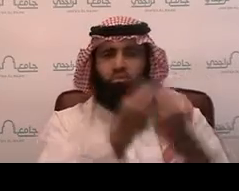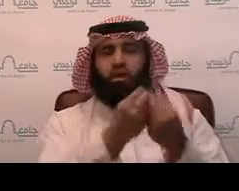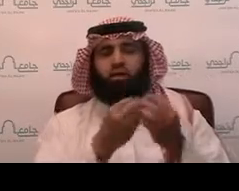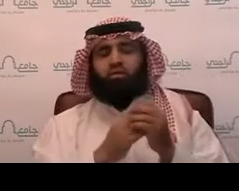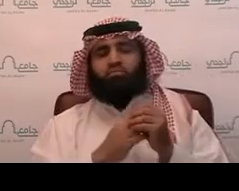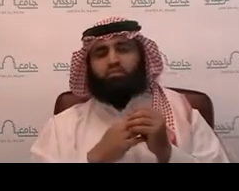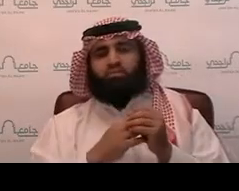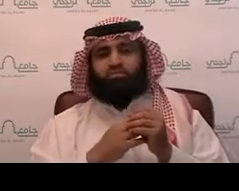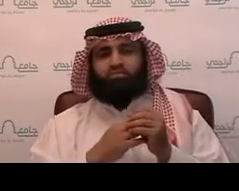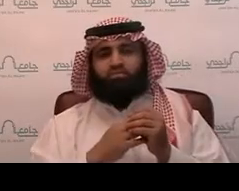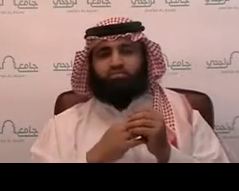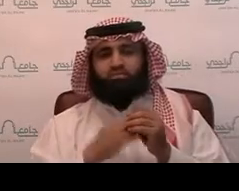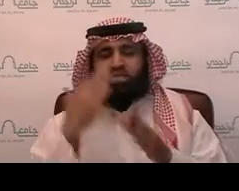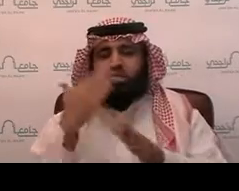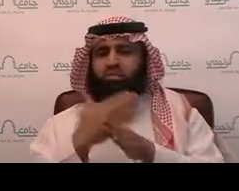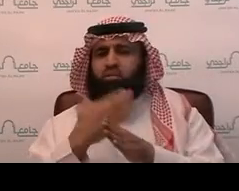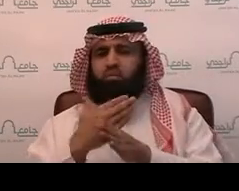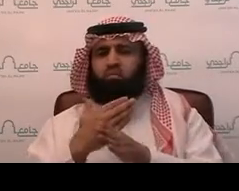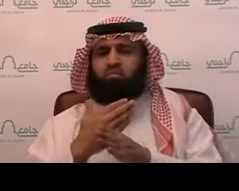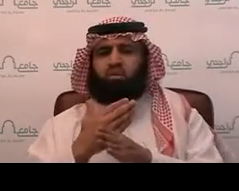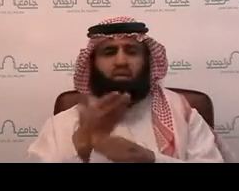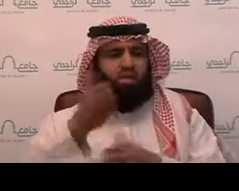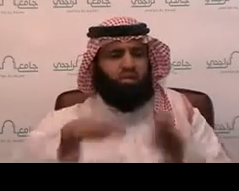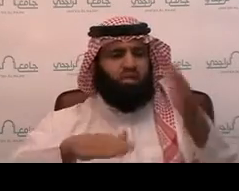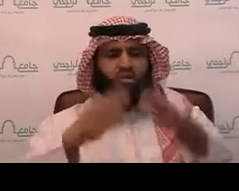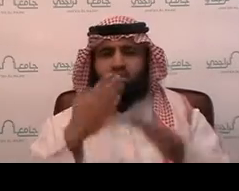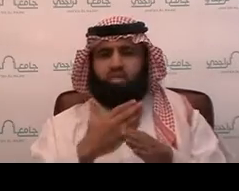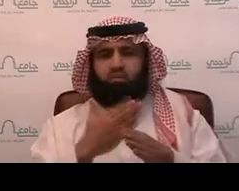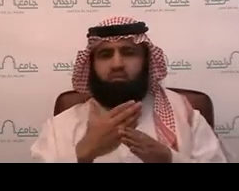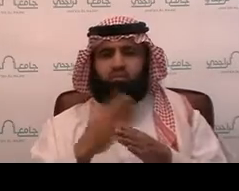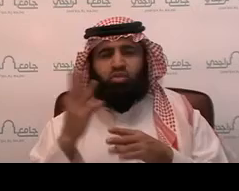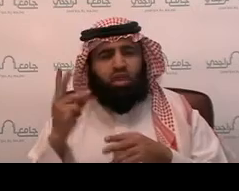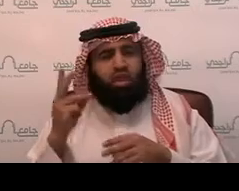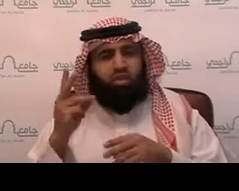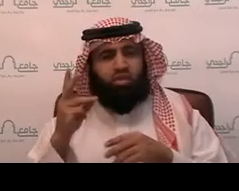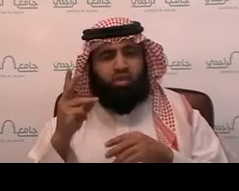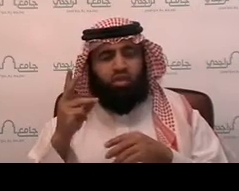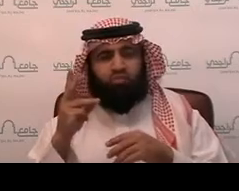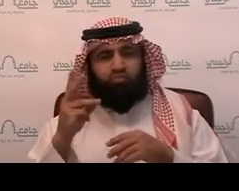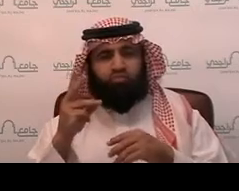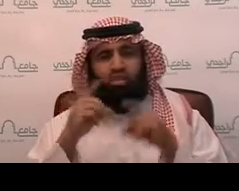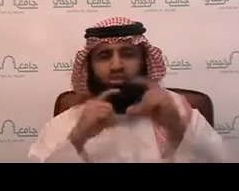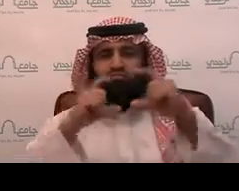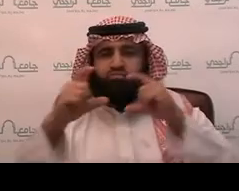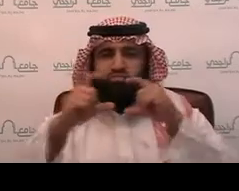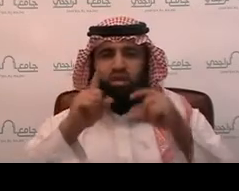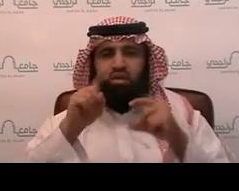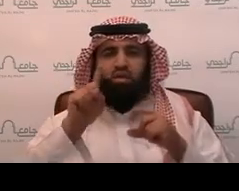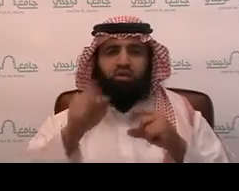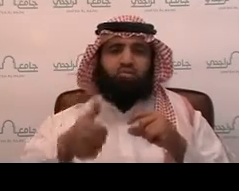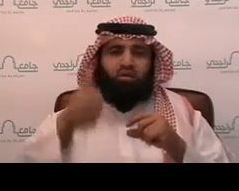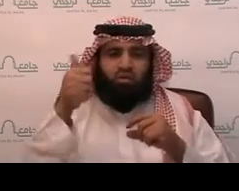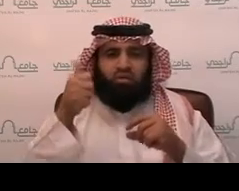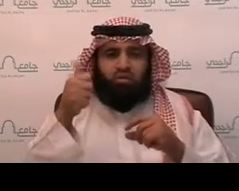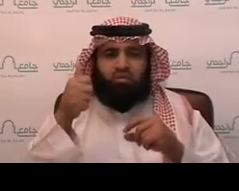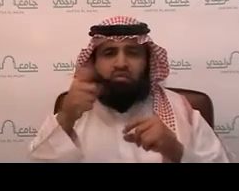ومن أسباب الإهلاك ظهور الربا والزنا. قال النبي صلى الله عليه وسلم: